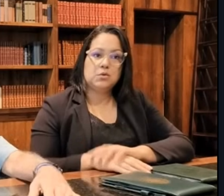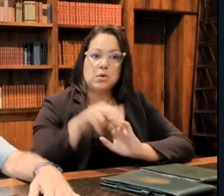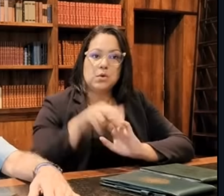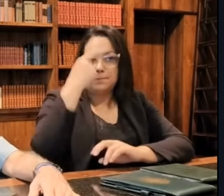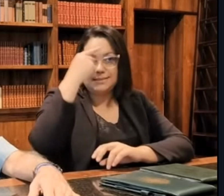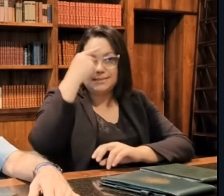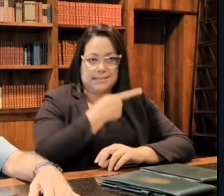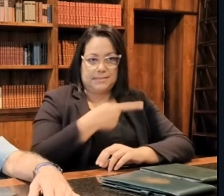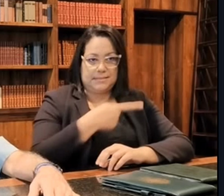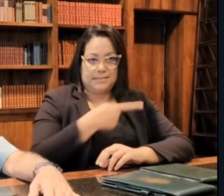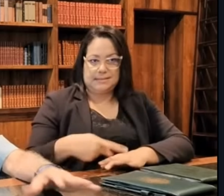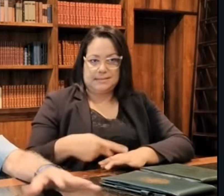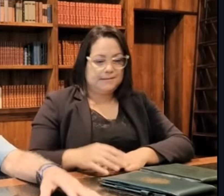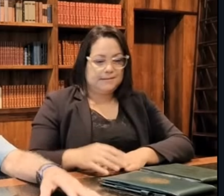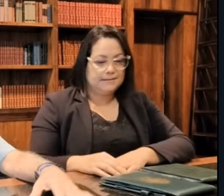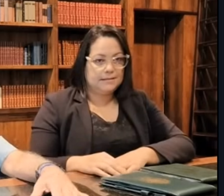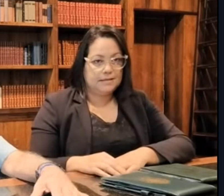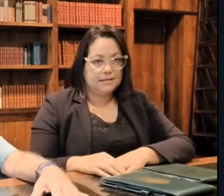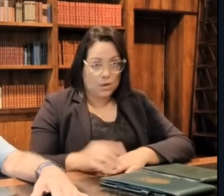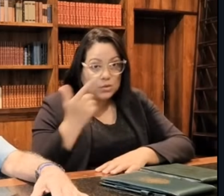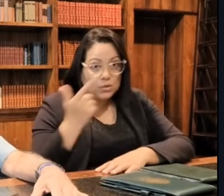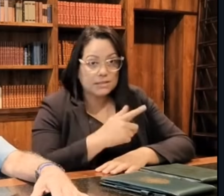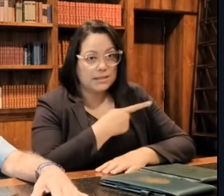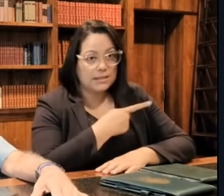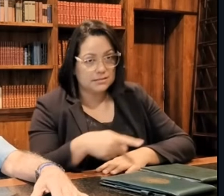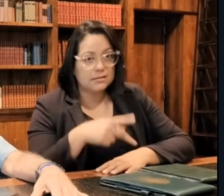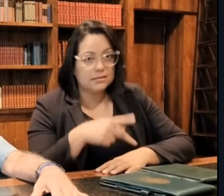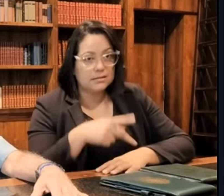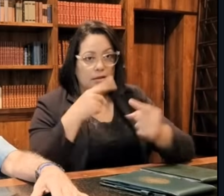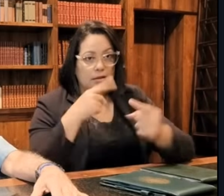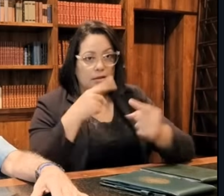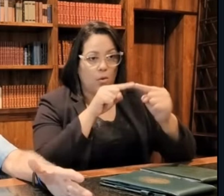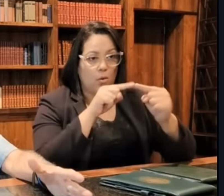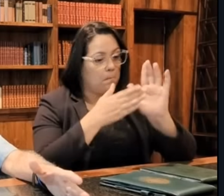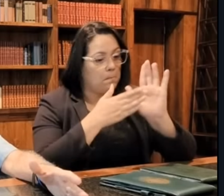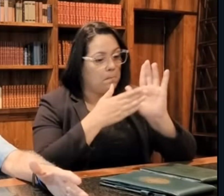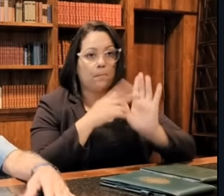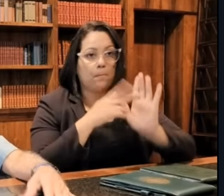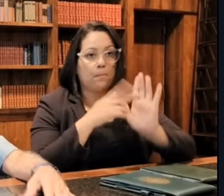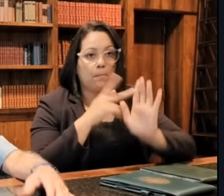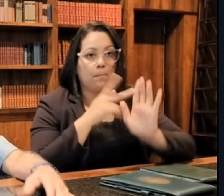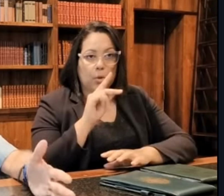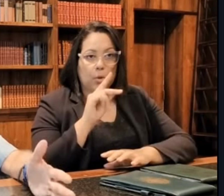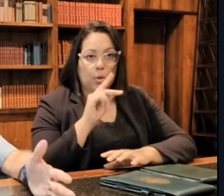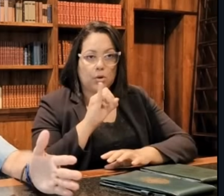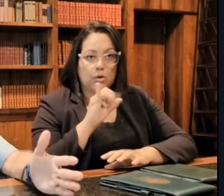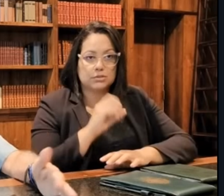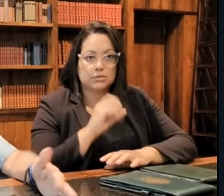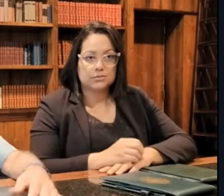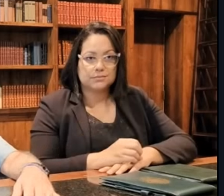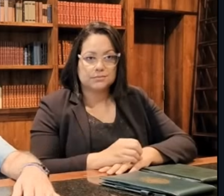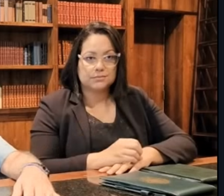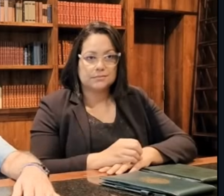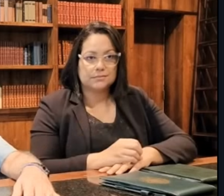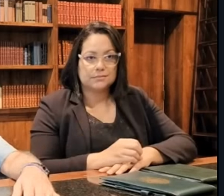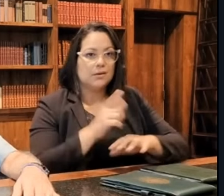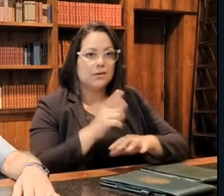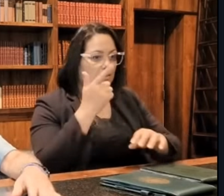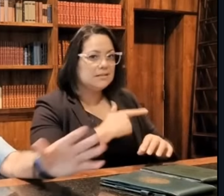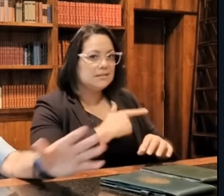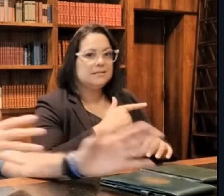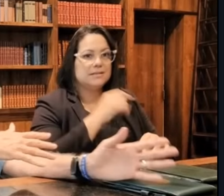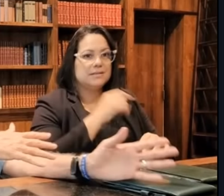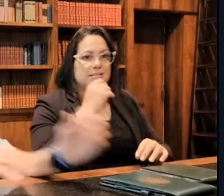do nosso Brasil. Certo? Tamo juntos, presidente. Que Deus abençoe o senhor, a sua família, dê muita paz e